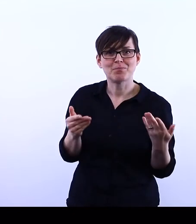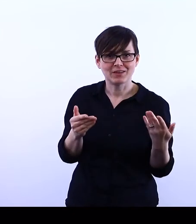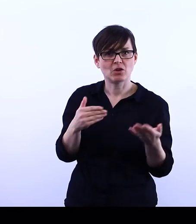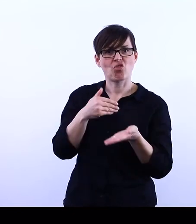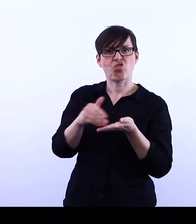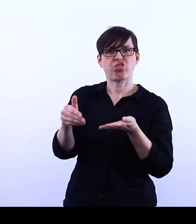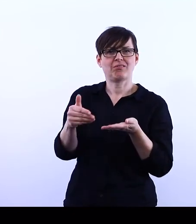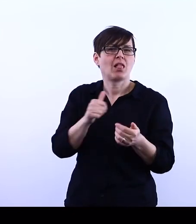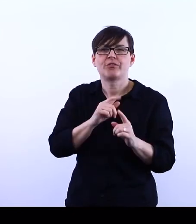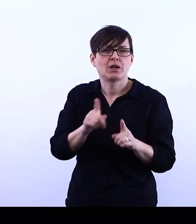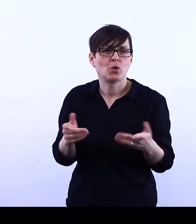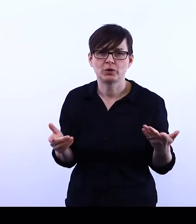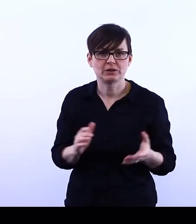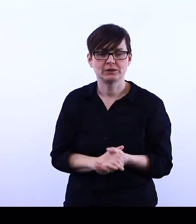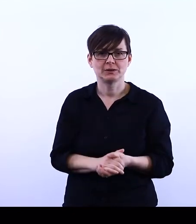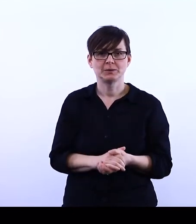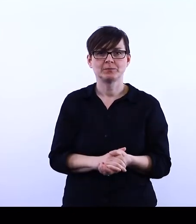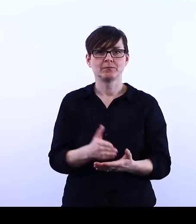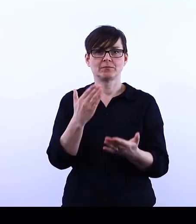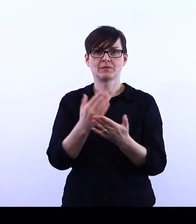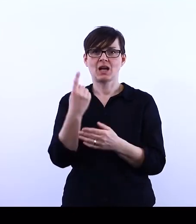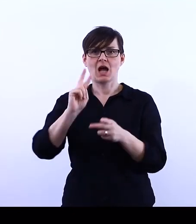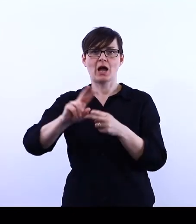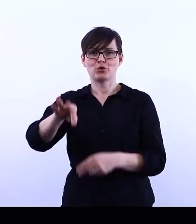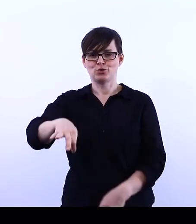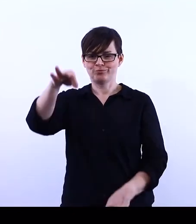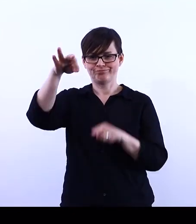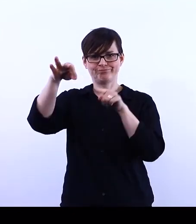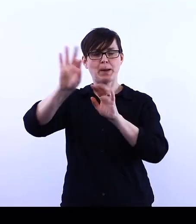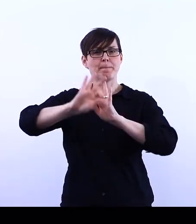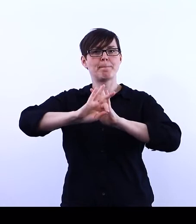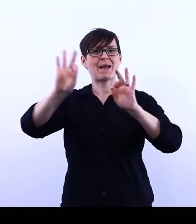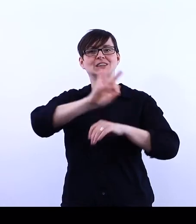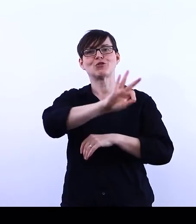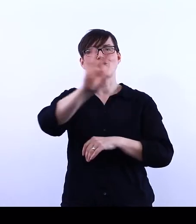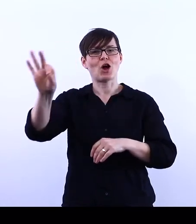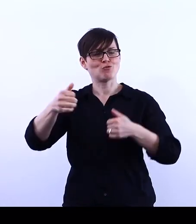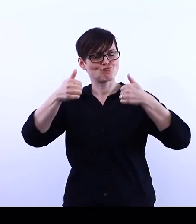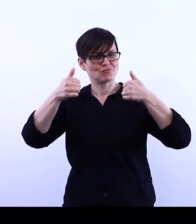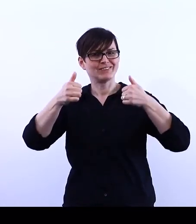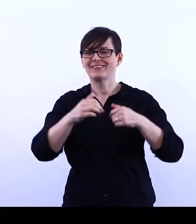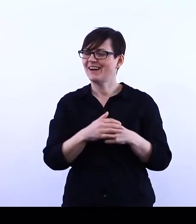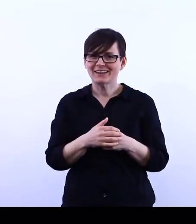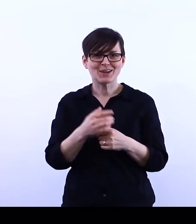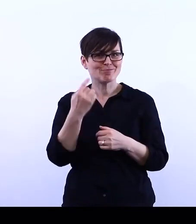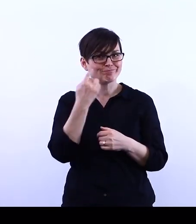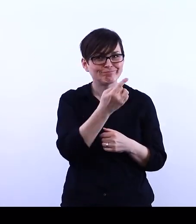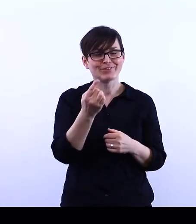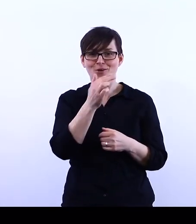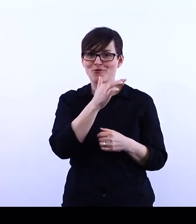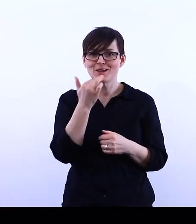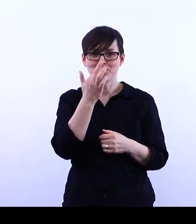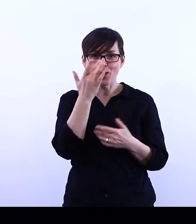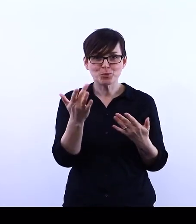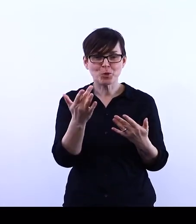Und genau, dass es eben nicht die One-Size-Fits-All-Lösung gibt und man ganz, ganz viel herumprobieren muss, wirklich ein bisschen im